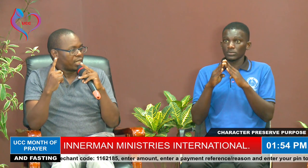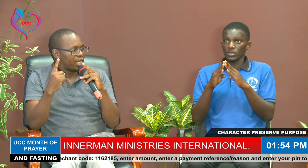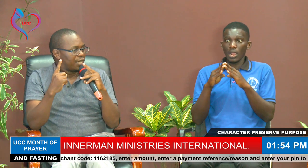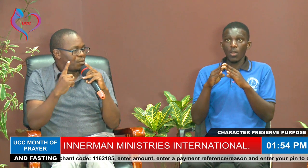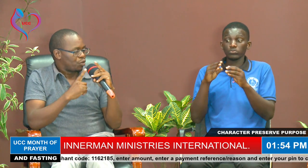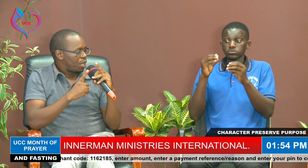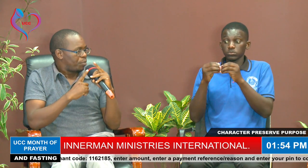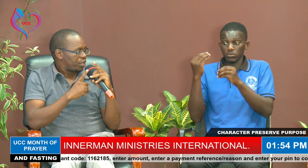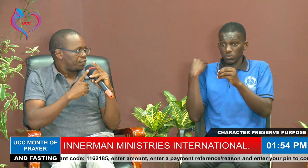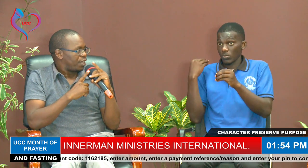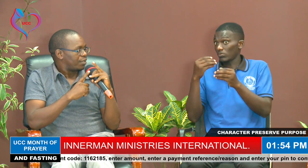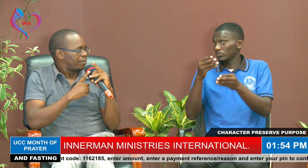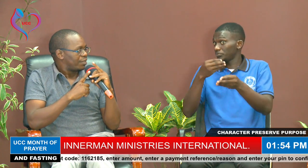bamuyingiza mu nyumba ya Potifa.